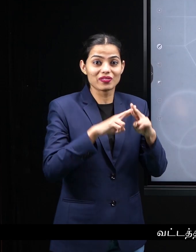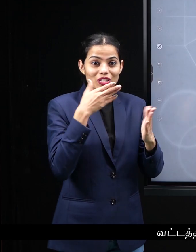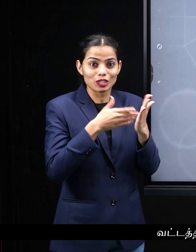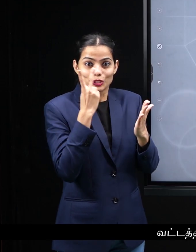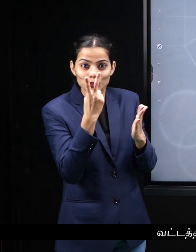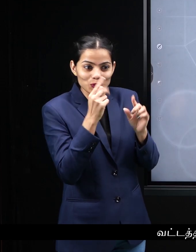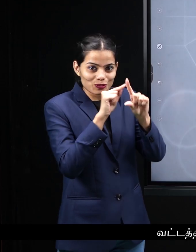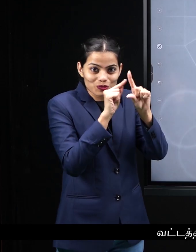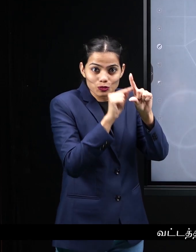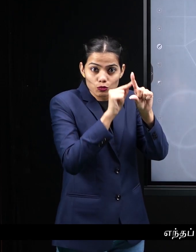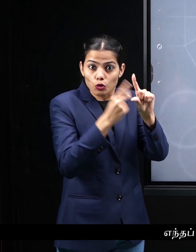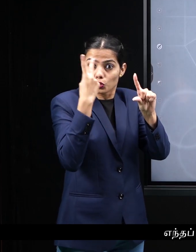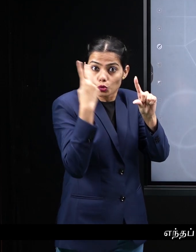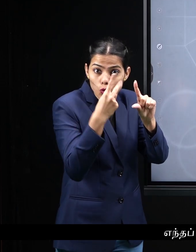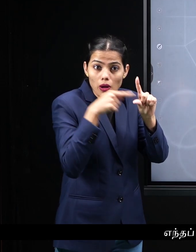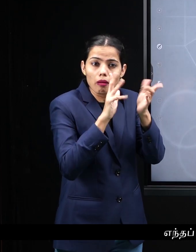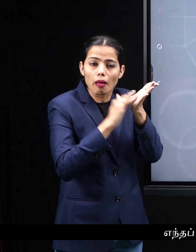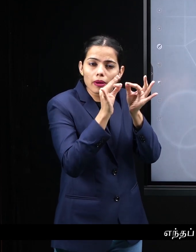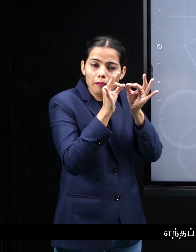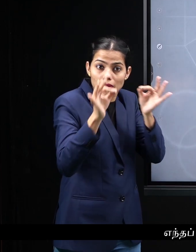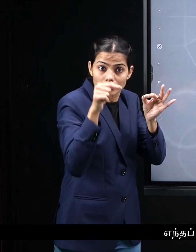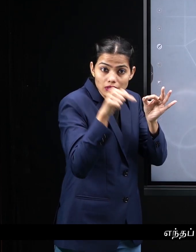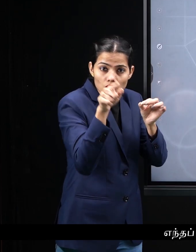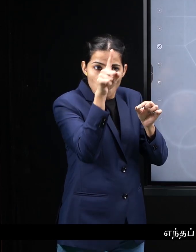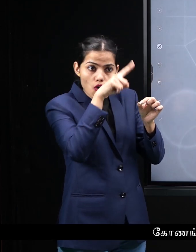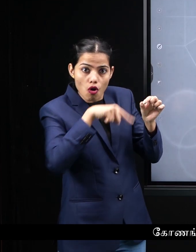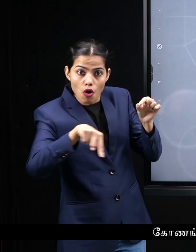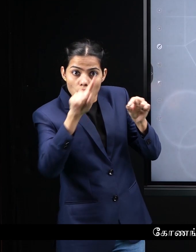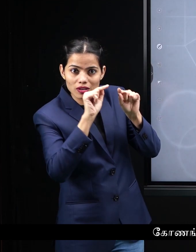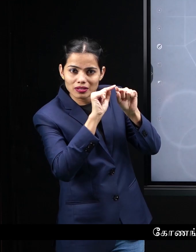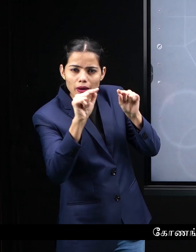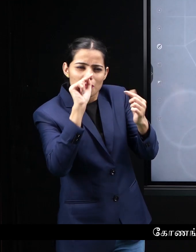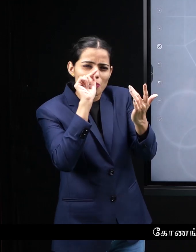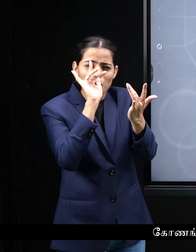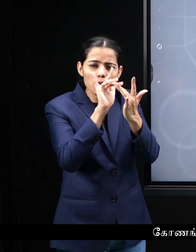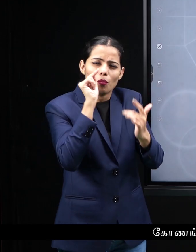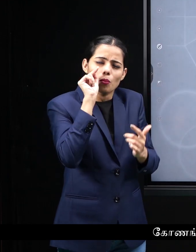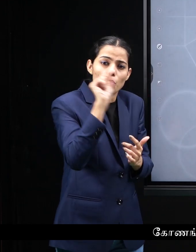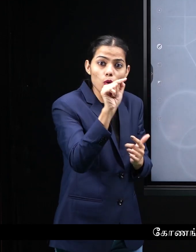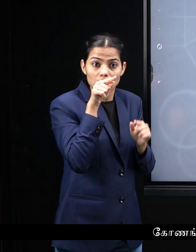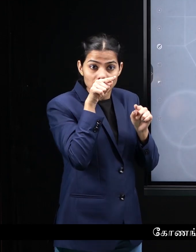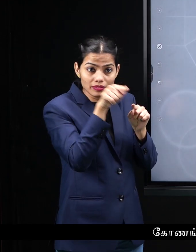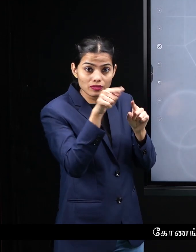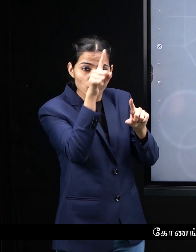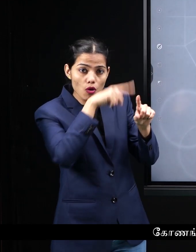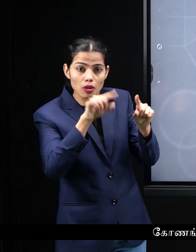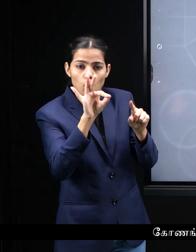வட்டத்தின் அதே பிரிவில் இருக்கும் வட்டத்தின் எந்த புள்ளிக்கும் ஒரு நாணில் இருந்து 2 கோணங்கள் இருந்தால் அவை சமமாக